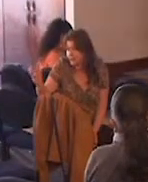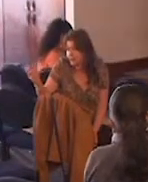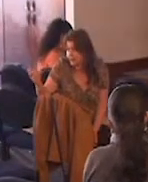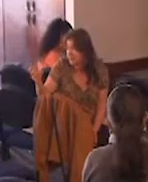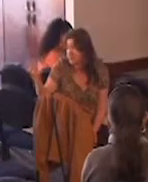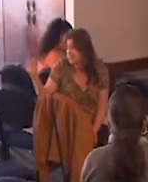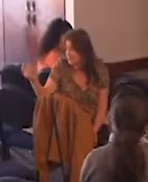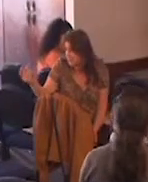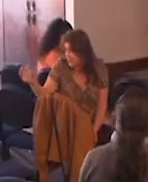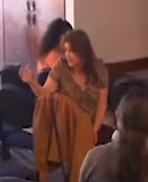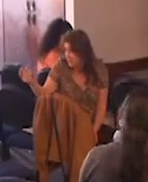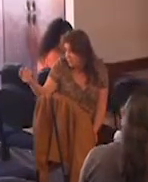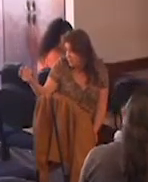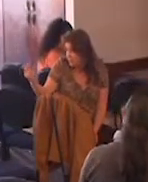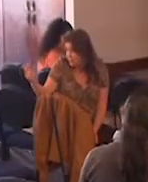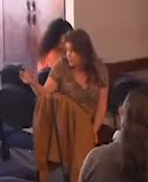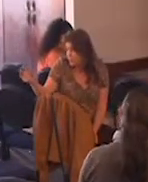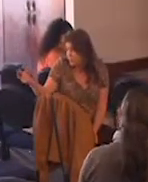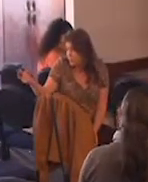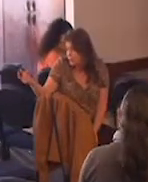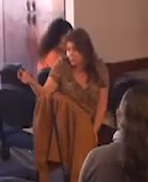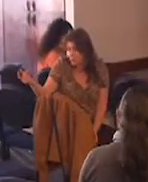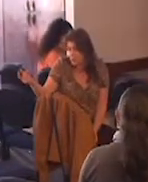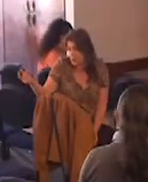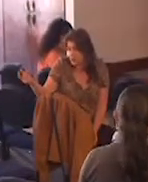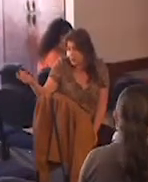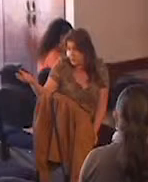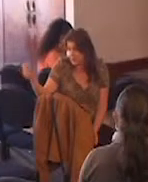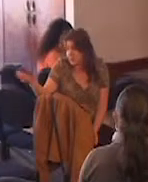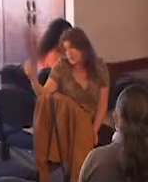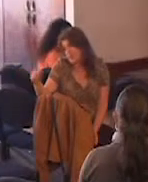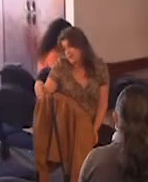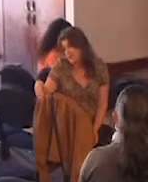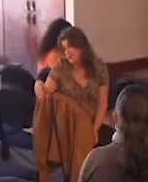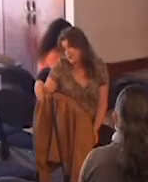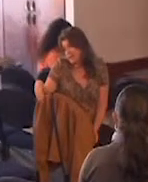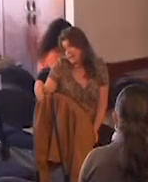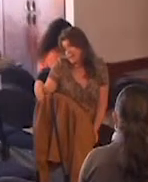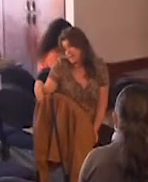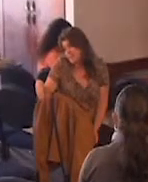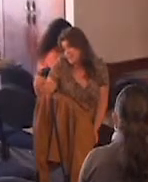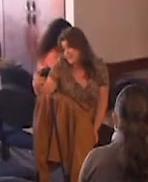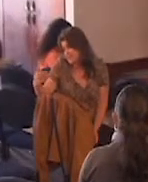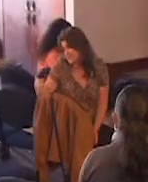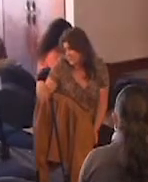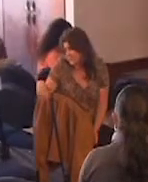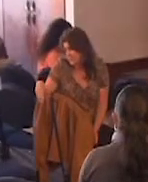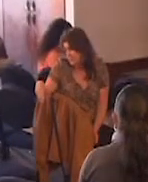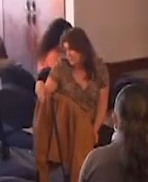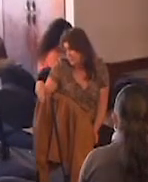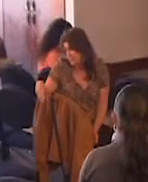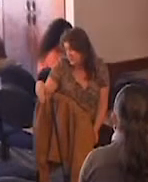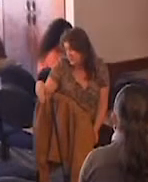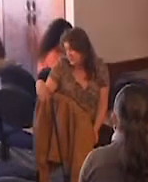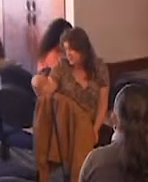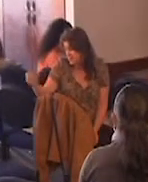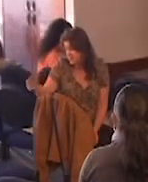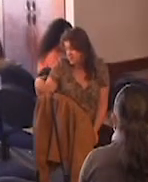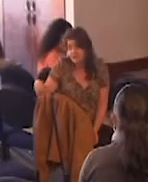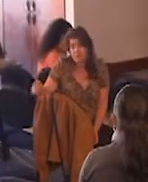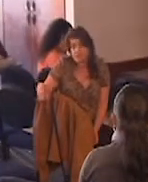procesos van encaminados es a tener calidad de vida. Mi hijo ya pide, dame leche.